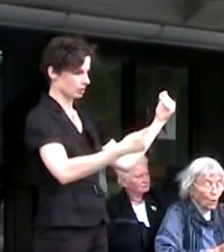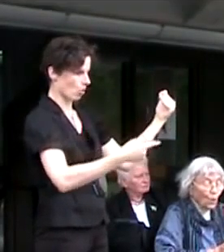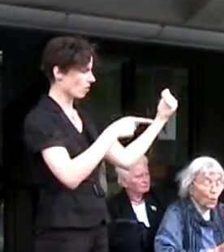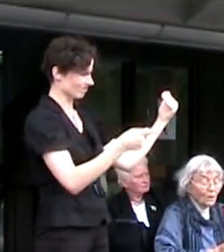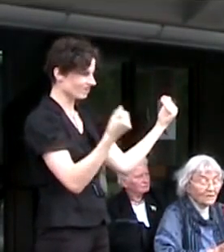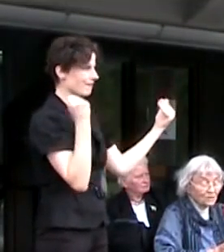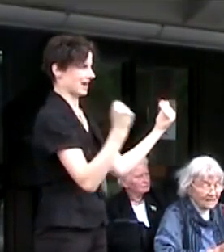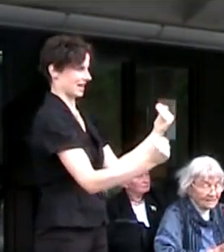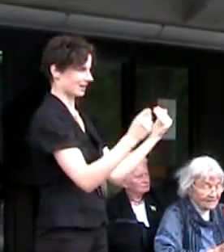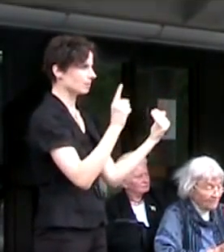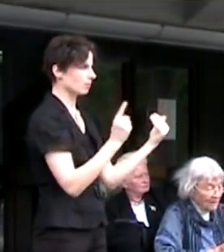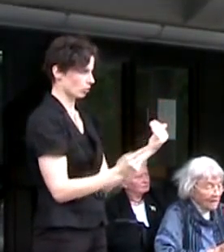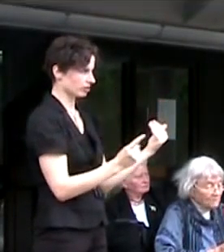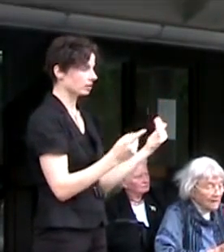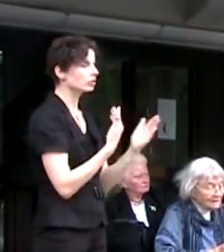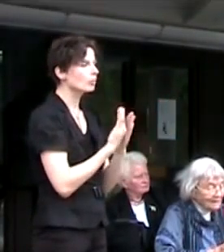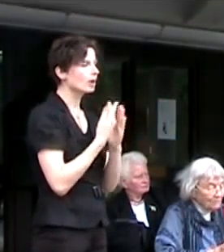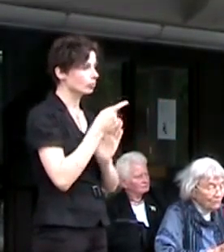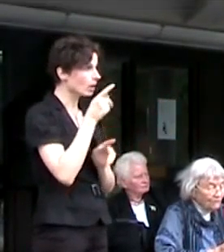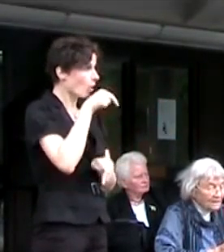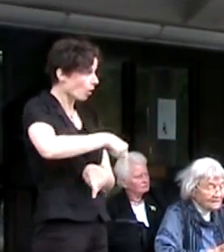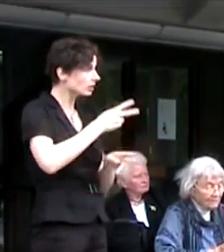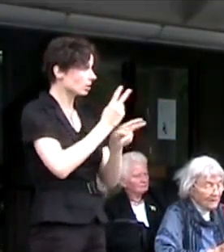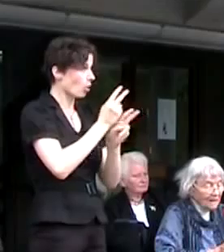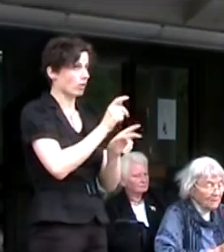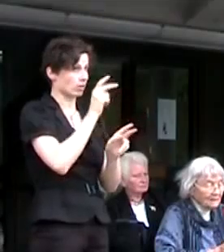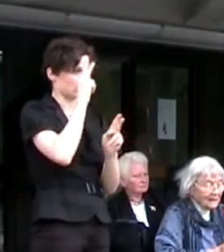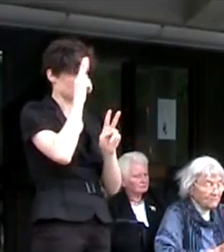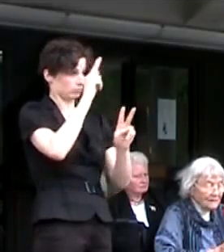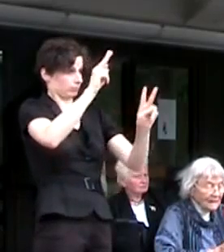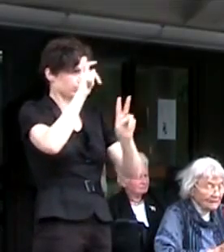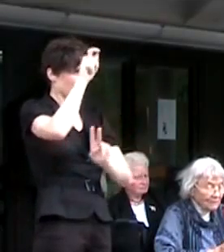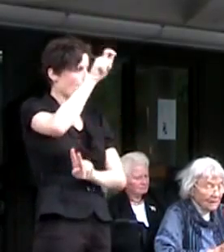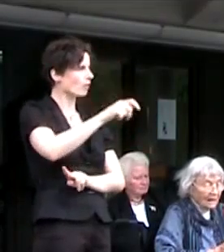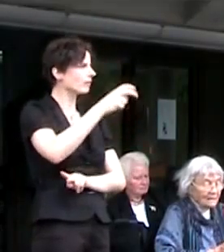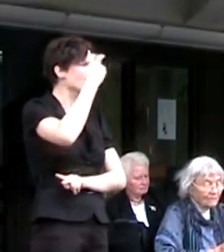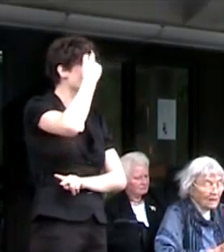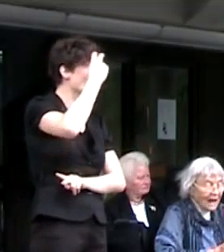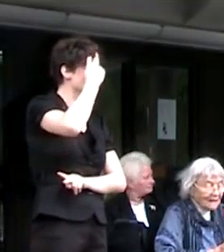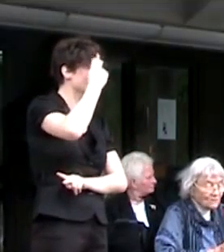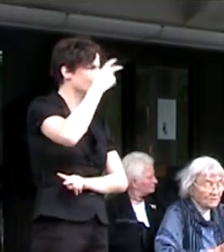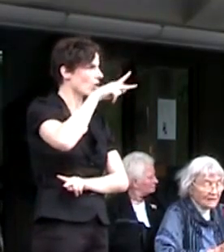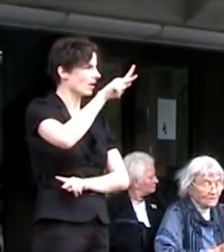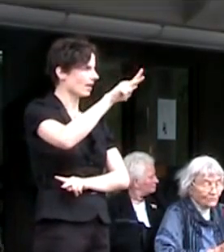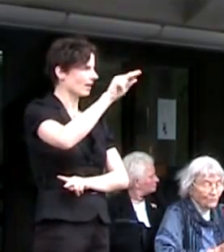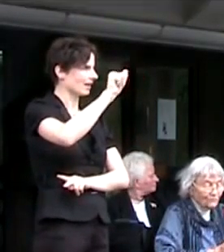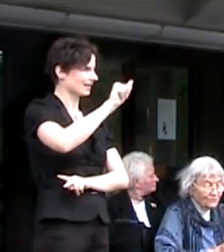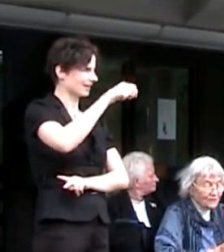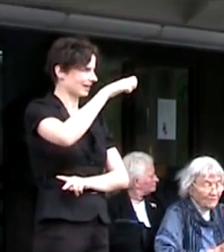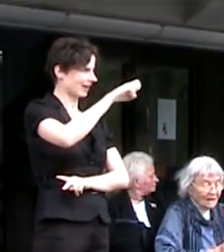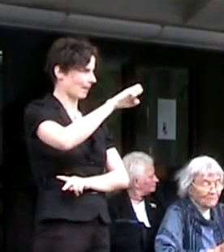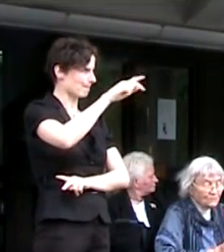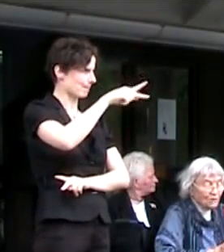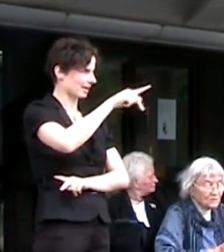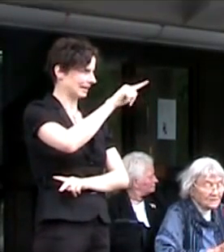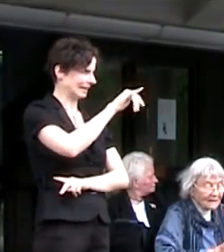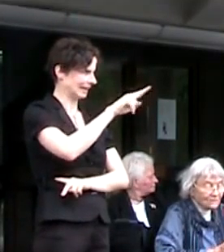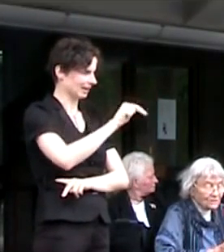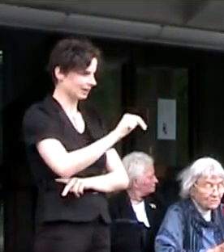Psychiatrie hochgeschätzte Psychiatrieprofessor Emil Kreplin, der von 1856